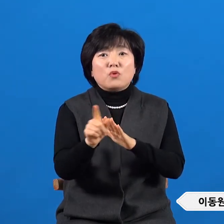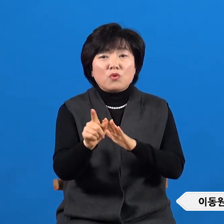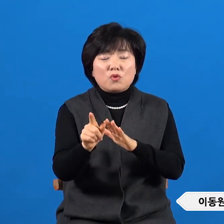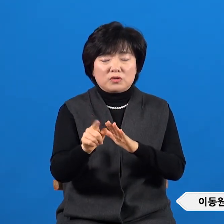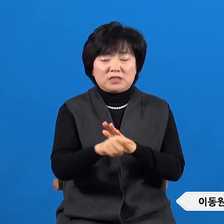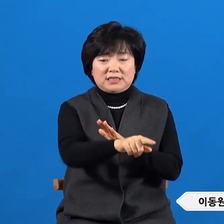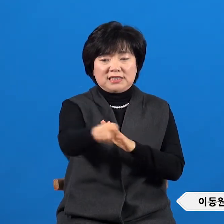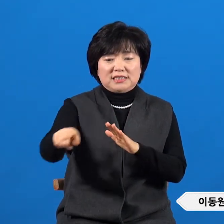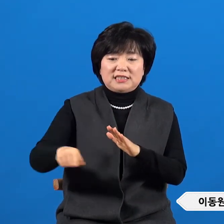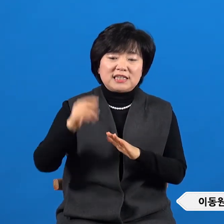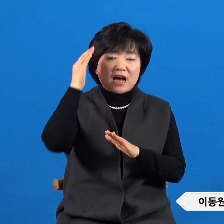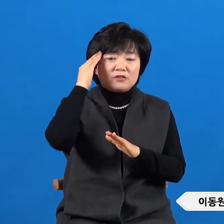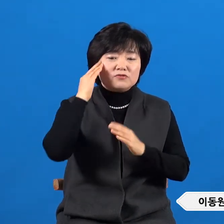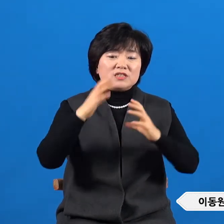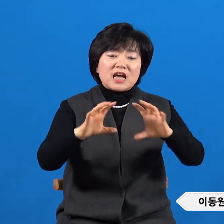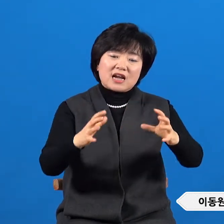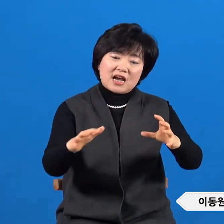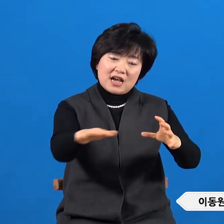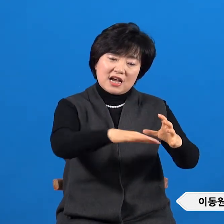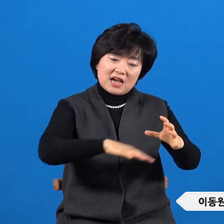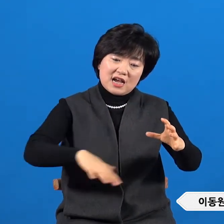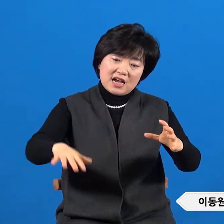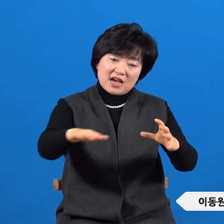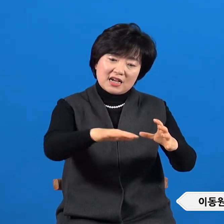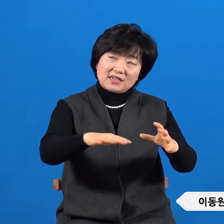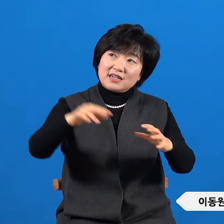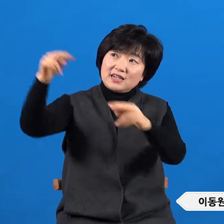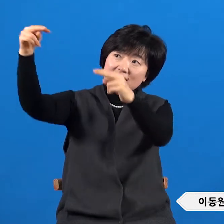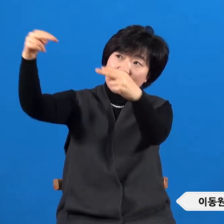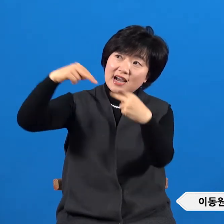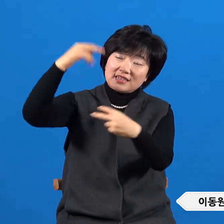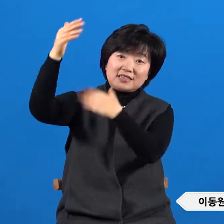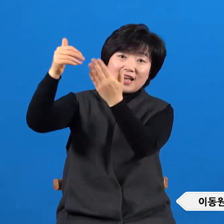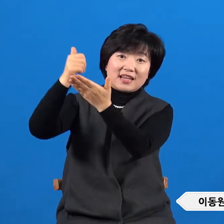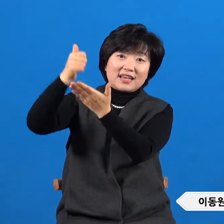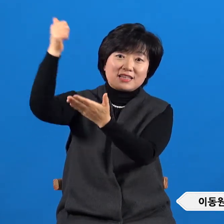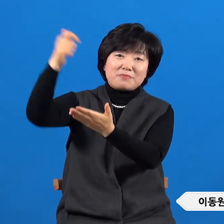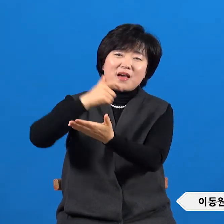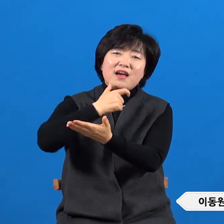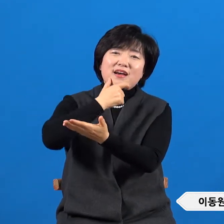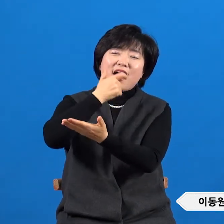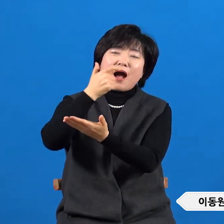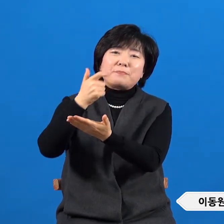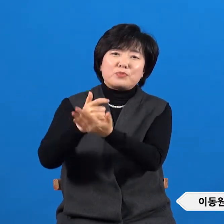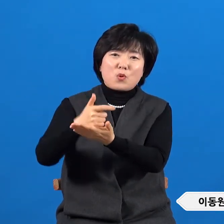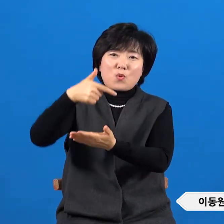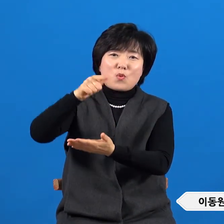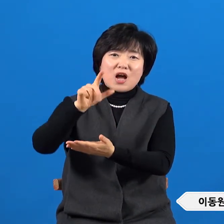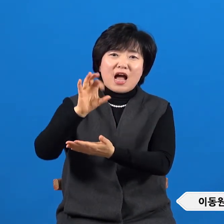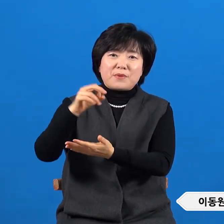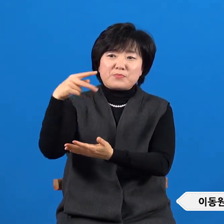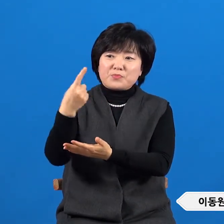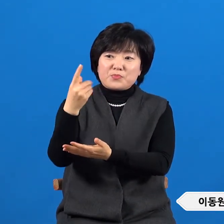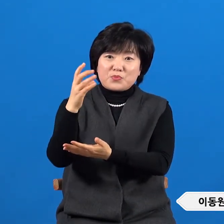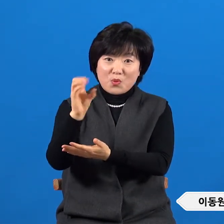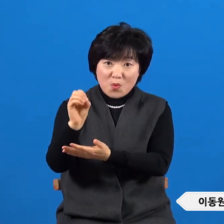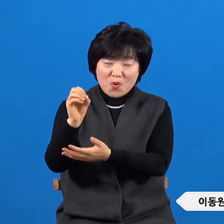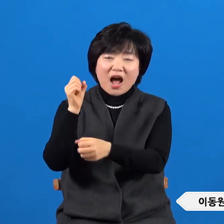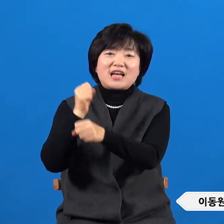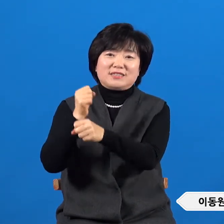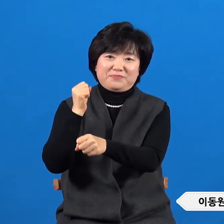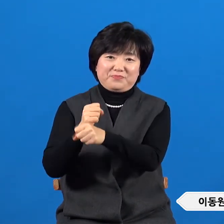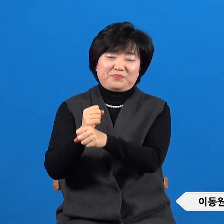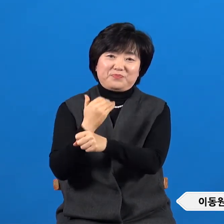할 유일한 희망이 있다면 저는 이 민족을 향한 하나님의 감동하심이라고 믿고 있습니다.